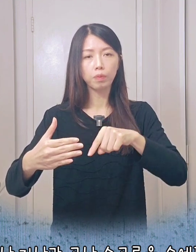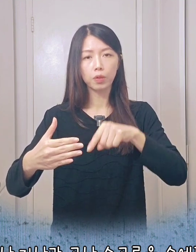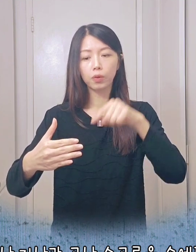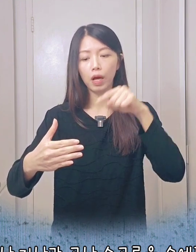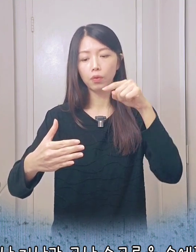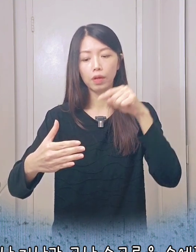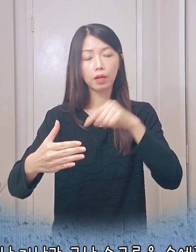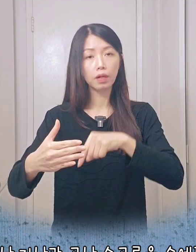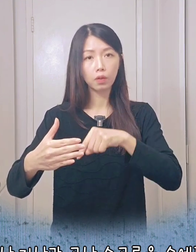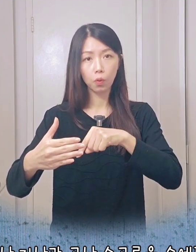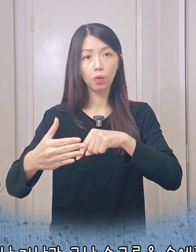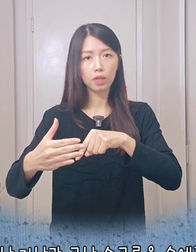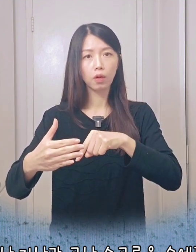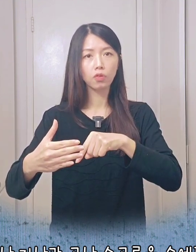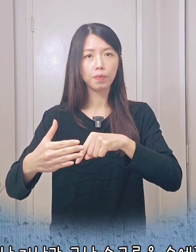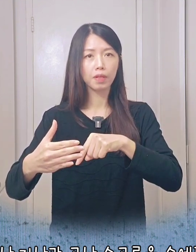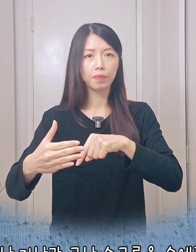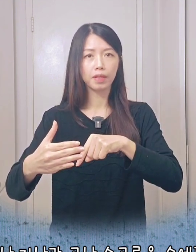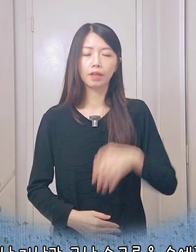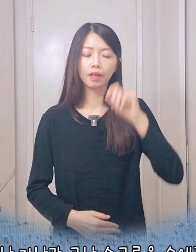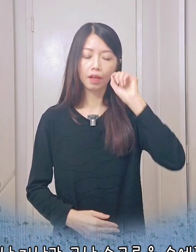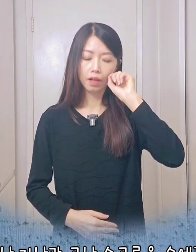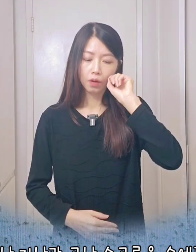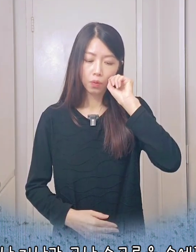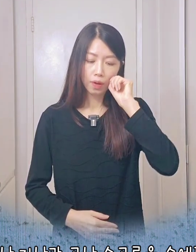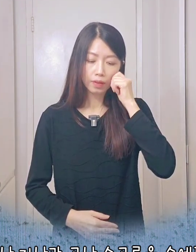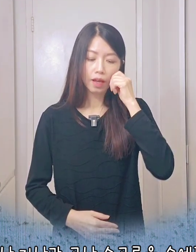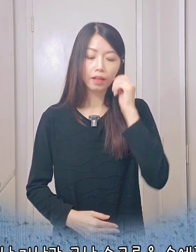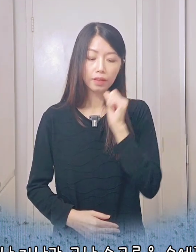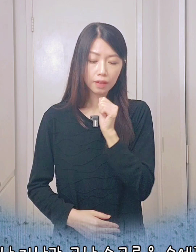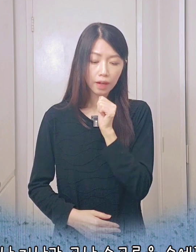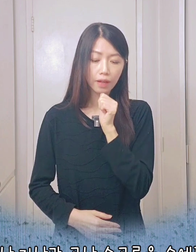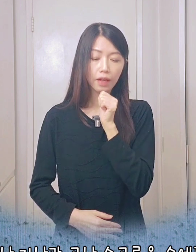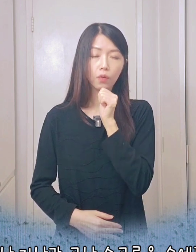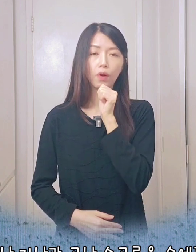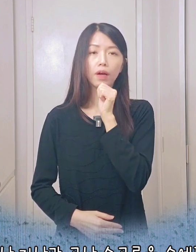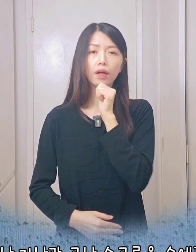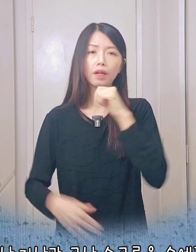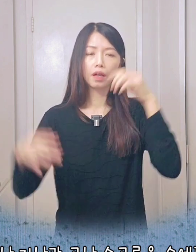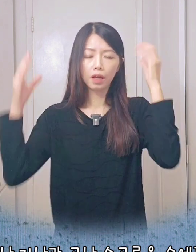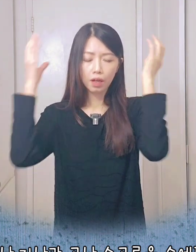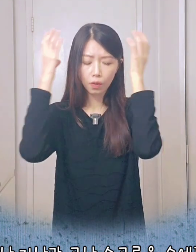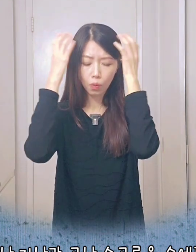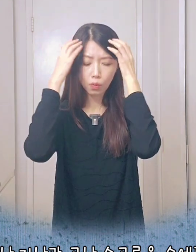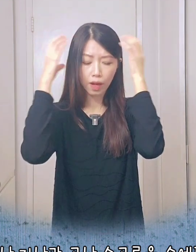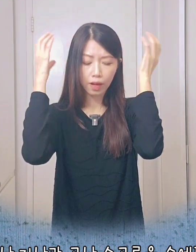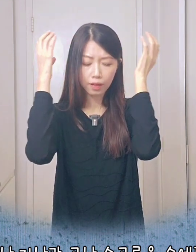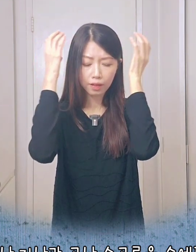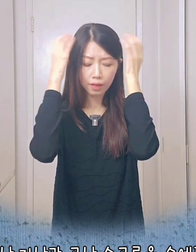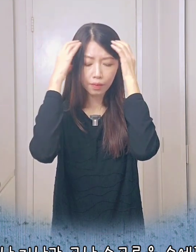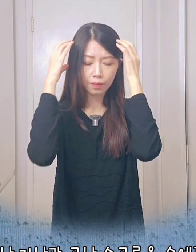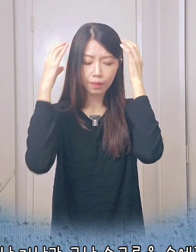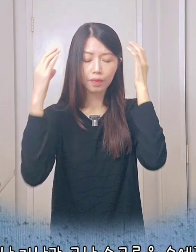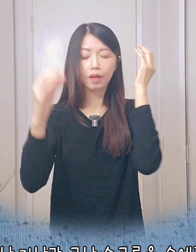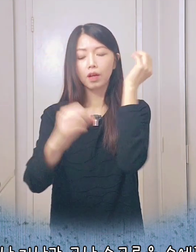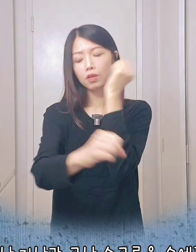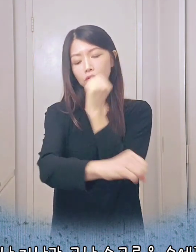돌려주시고 검지로 가운데를 콕 찍어주시면 됩니다. 환난, 가난과 고난,